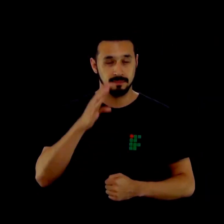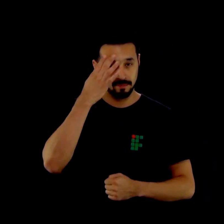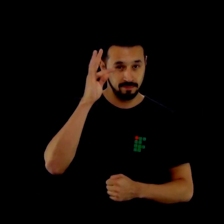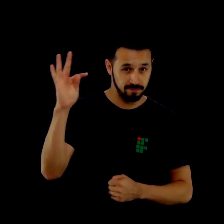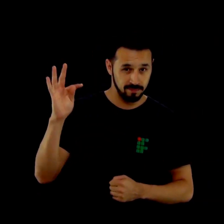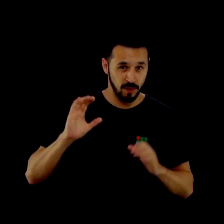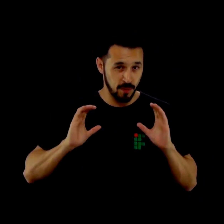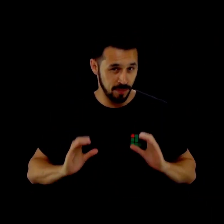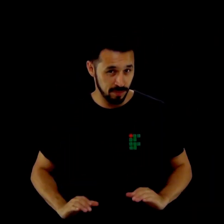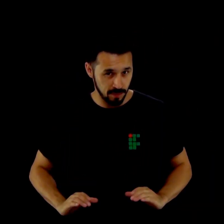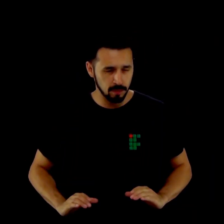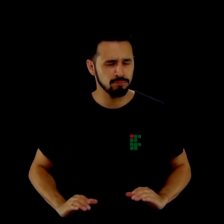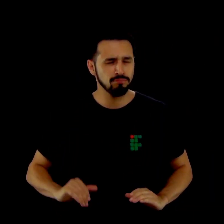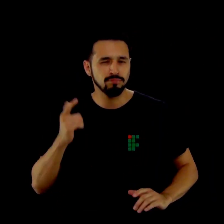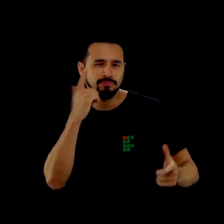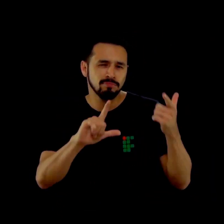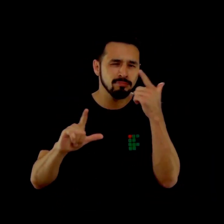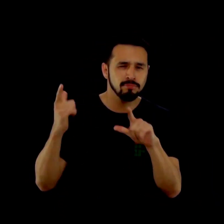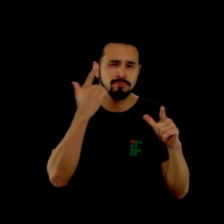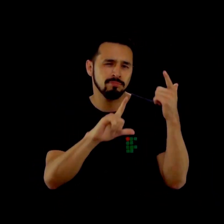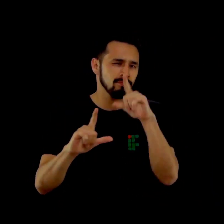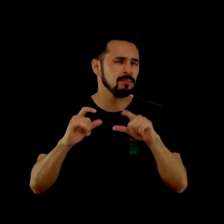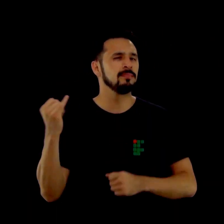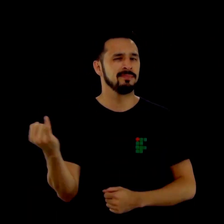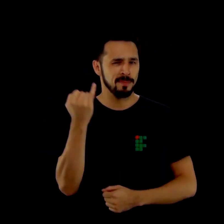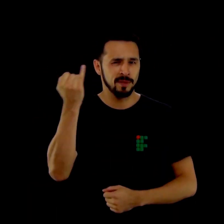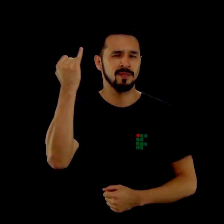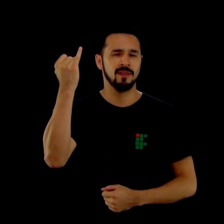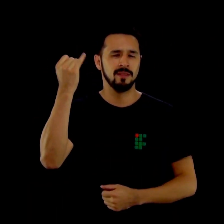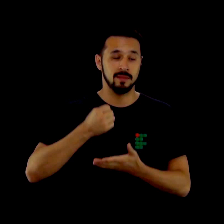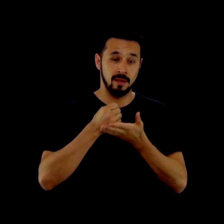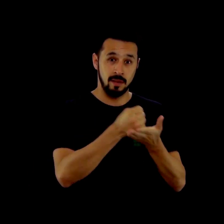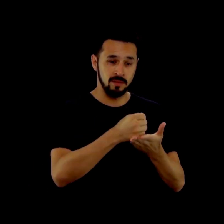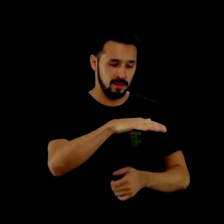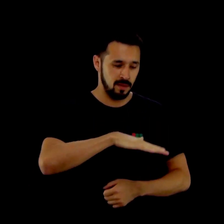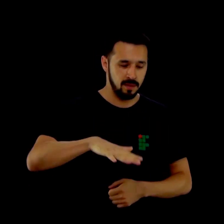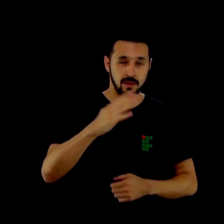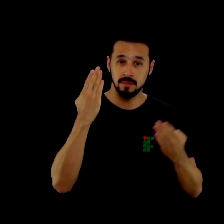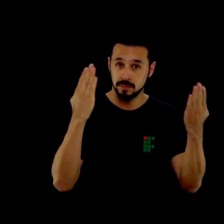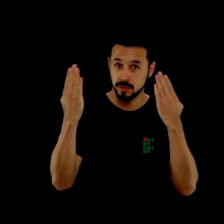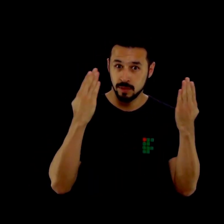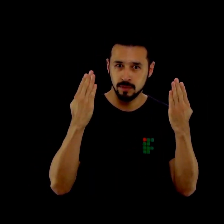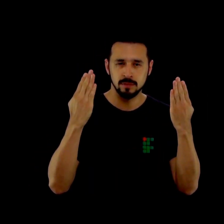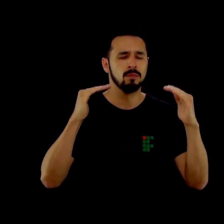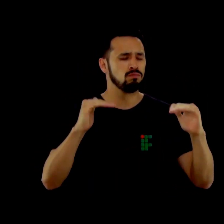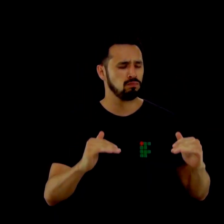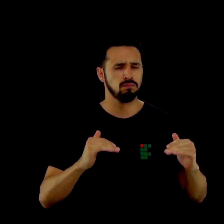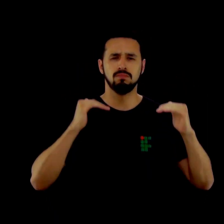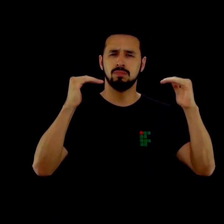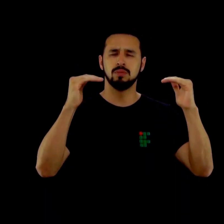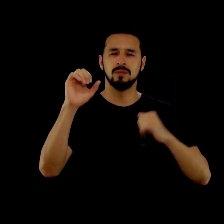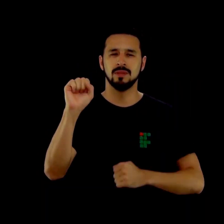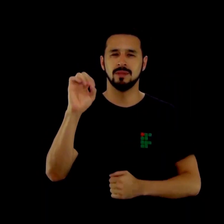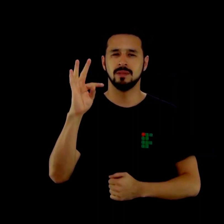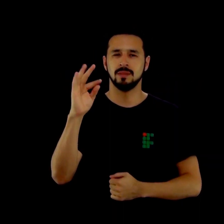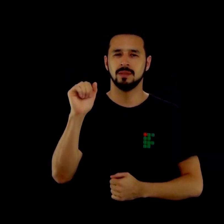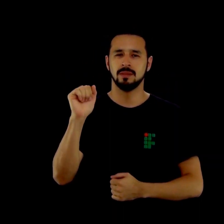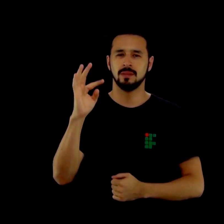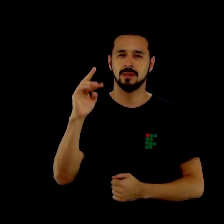Tais possibilidades foram importantes para que a psicologia alcançasse o status de